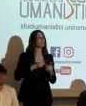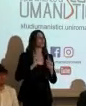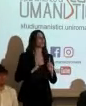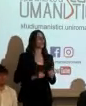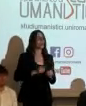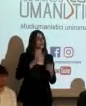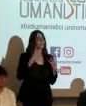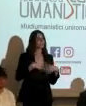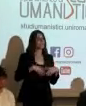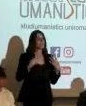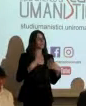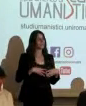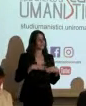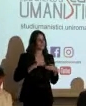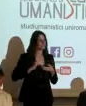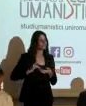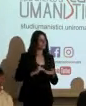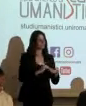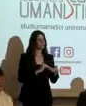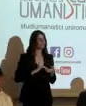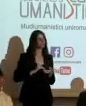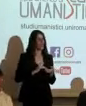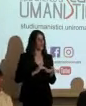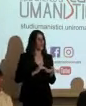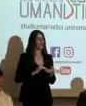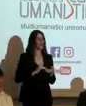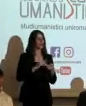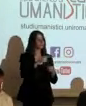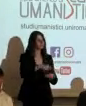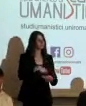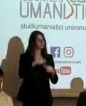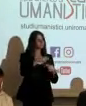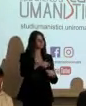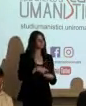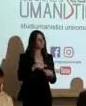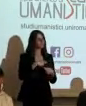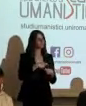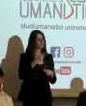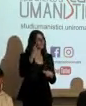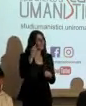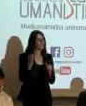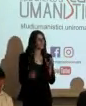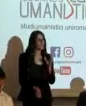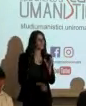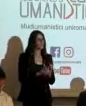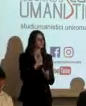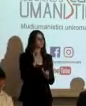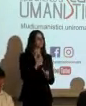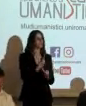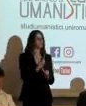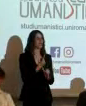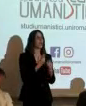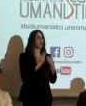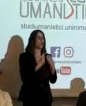che hanno prodotto poi questa necessità di produrre un utensile, una pezza